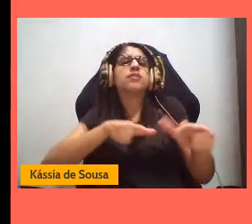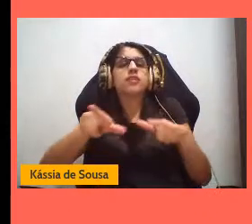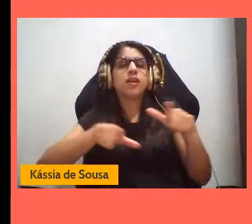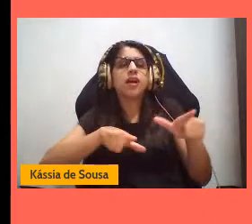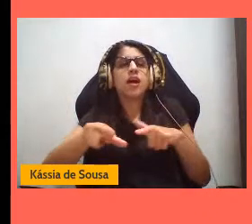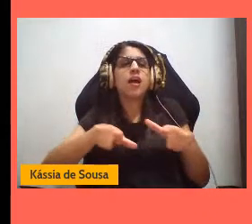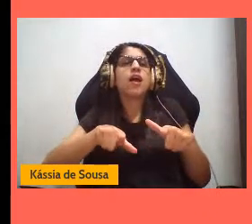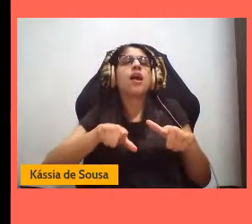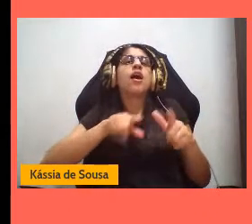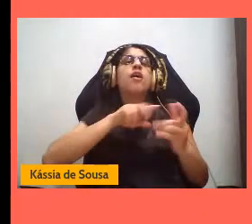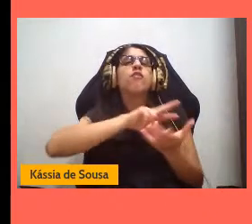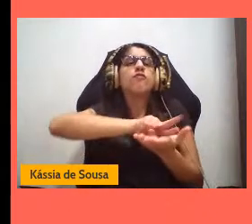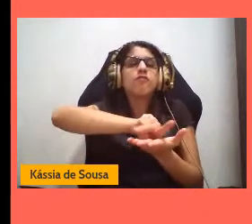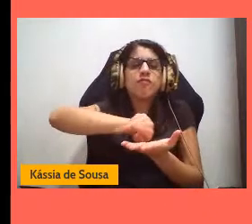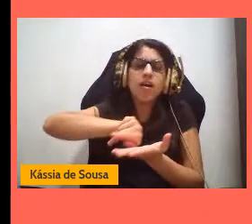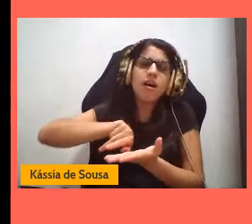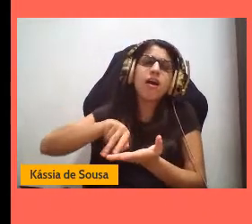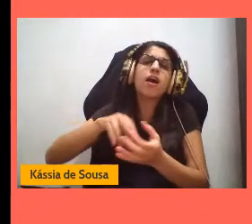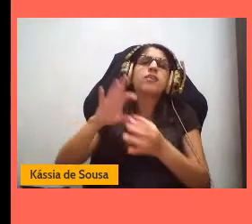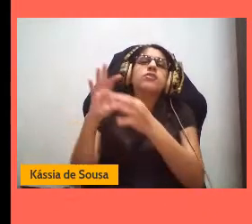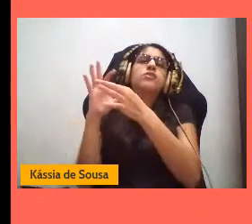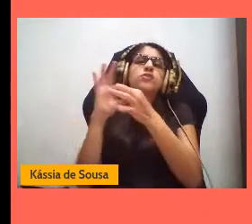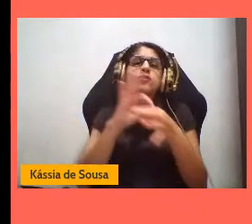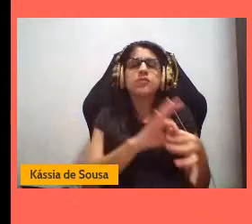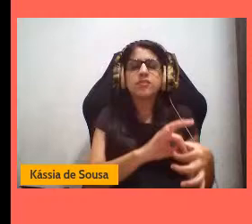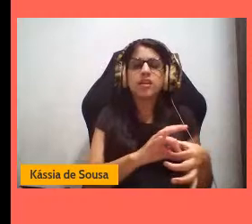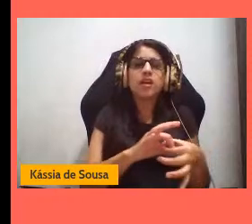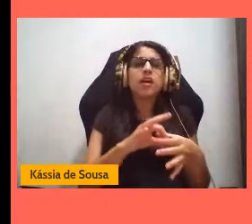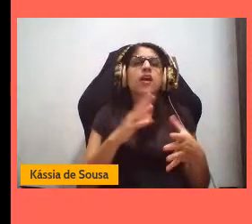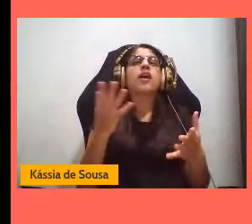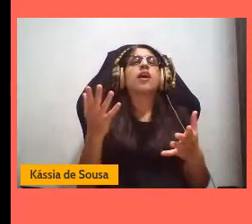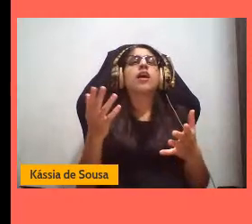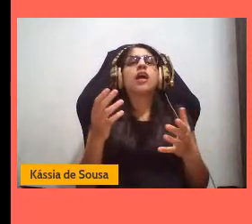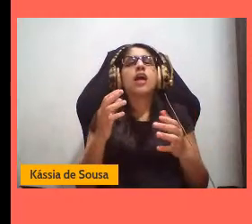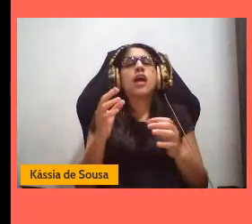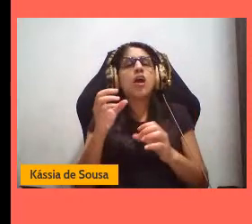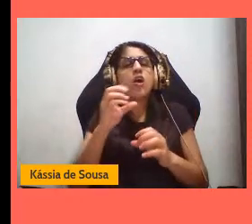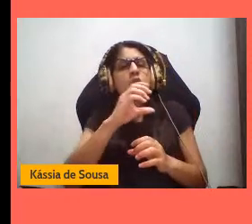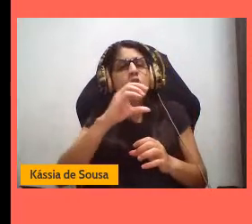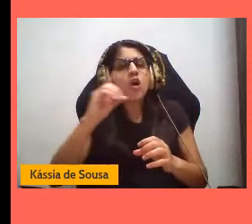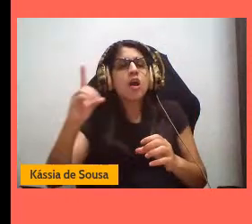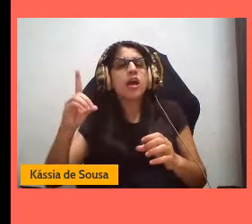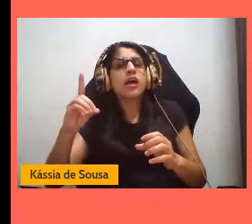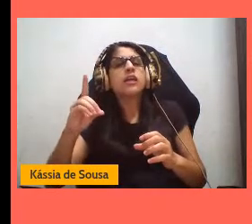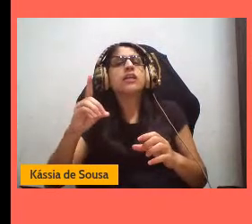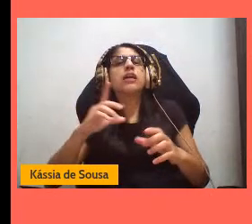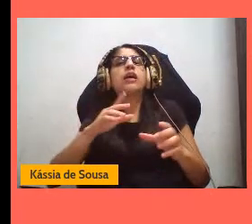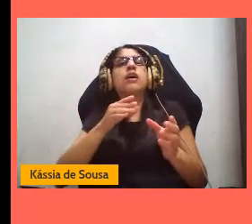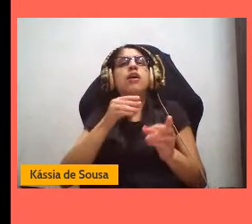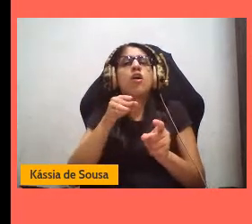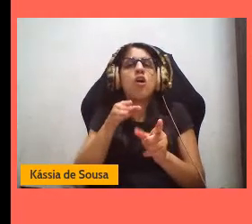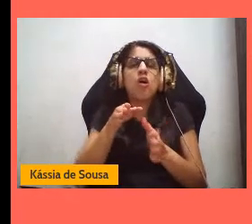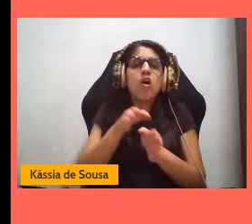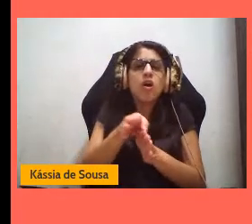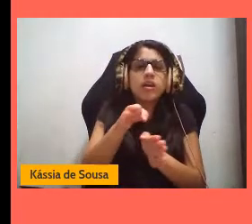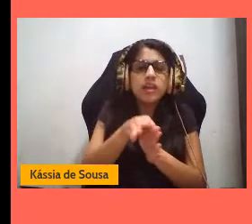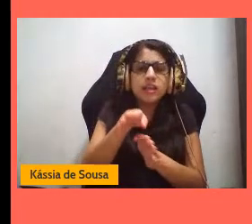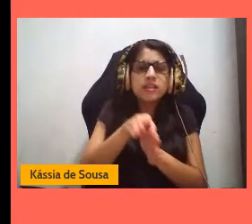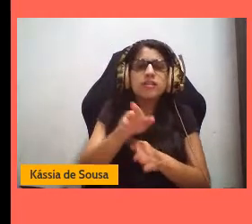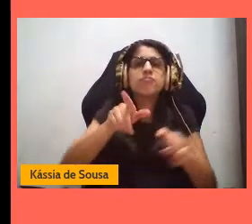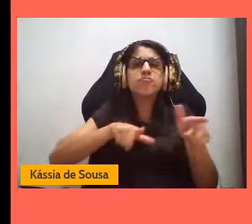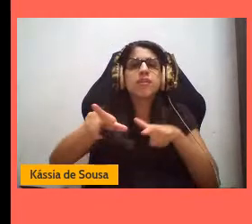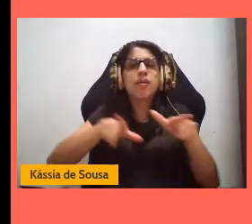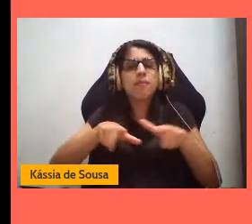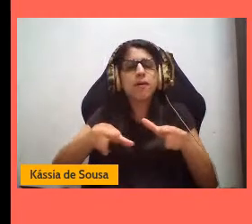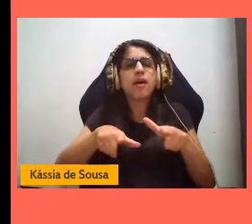em vários âmbitos, né, junto da comissão, coordenando o GP, orientando o trabalho que ia ser apresentado. Então, assim, a gente